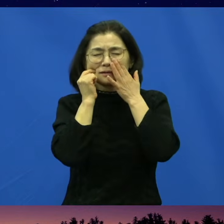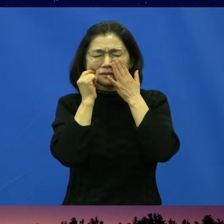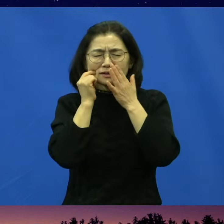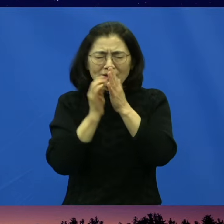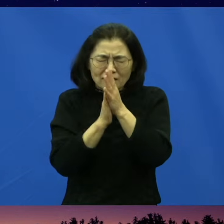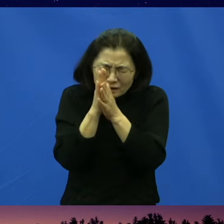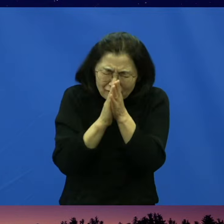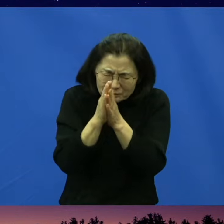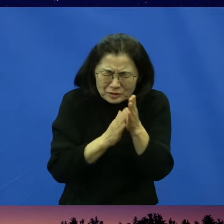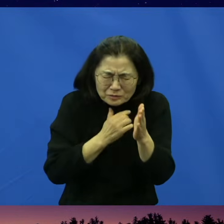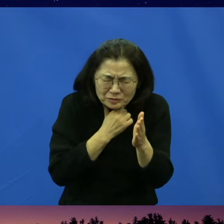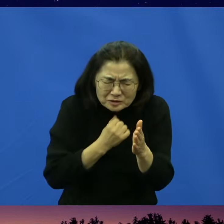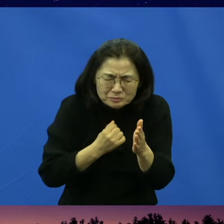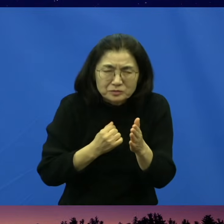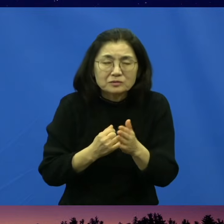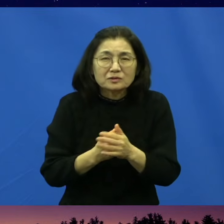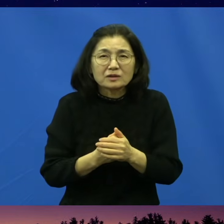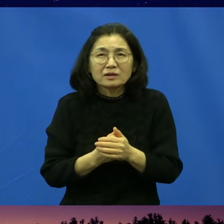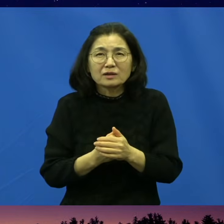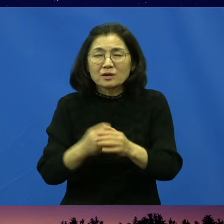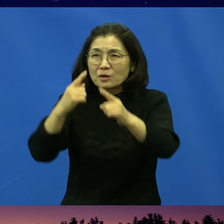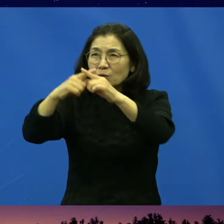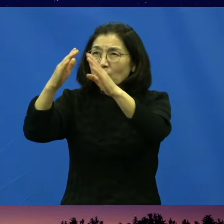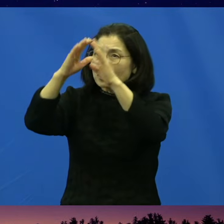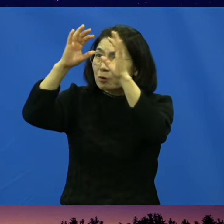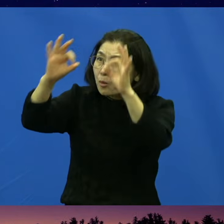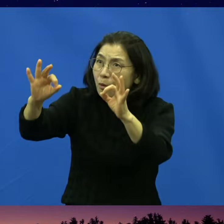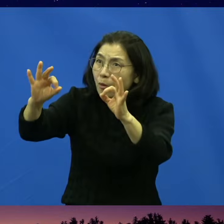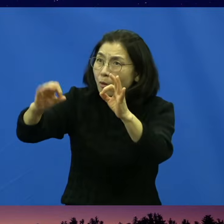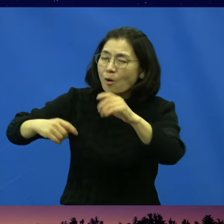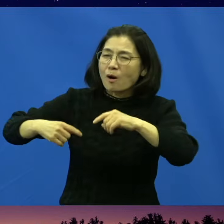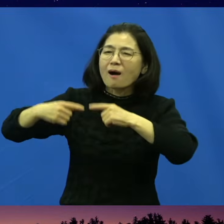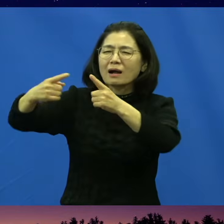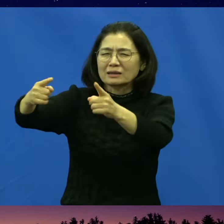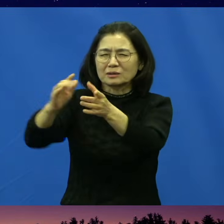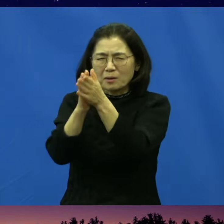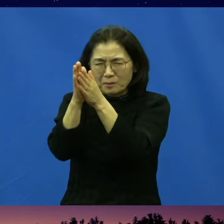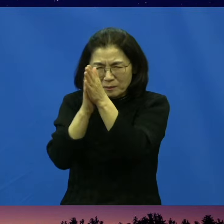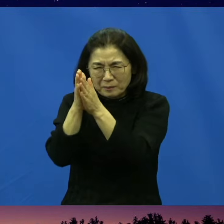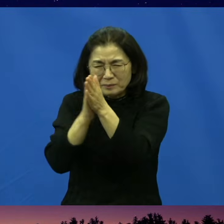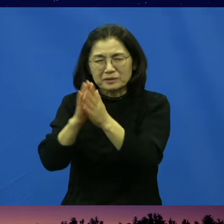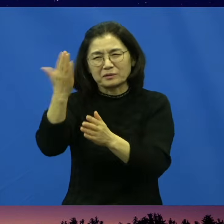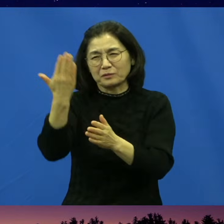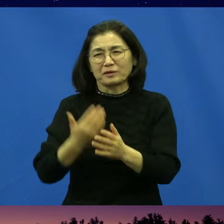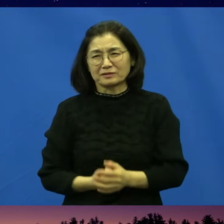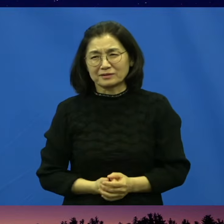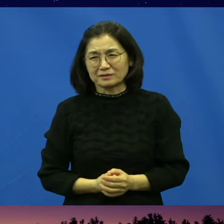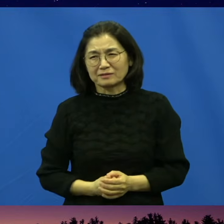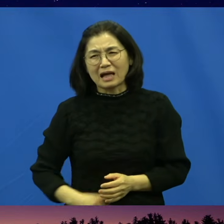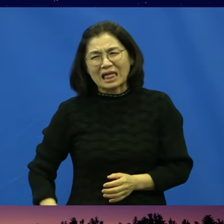빌어야겠는데 교회가 곁에 있으니까 교회 갔지. 그렇게 말씀하시는 거였어요.